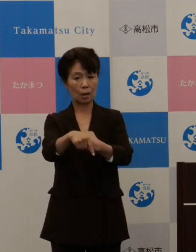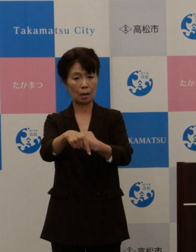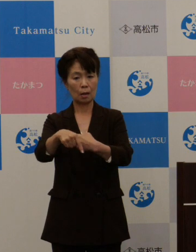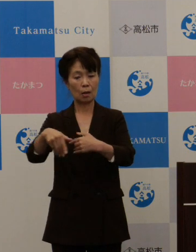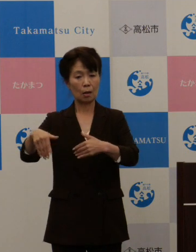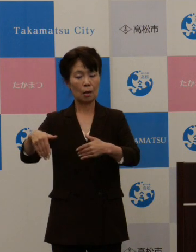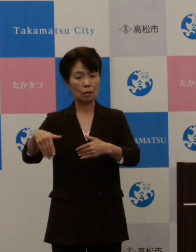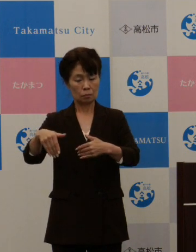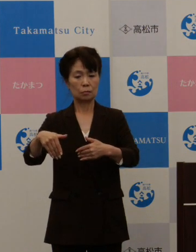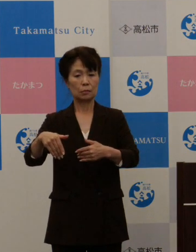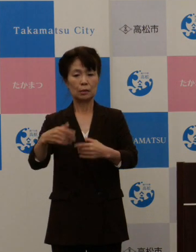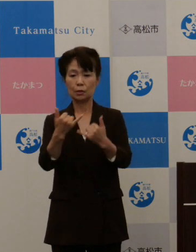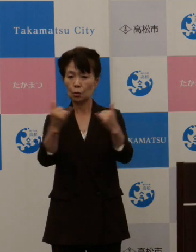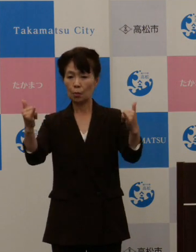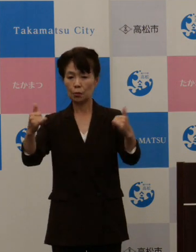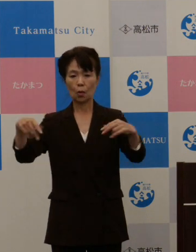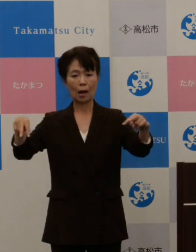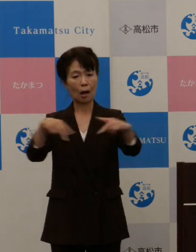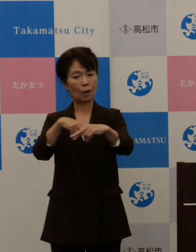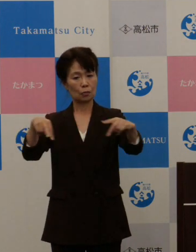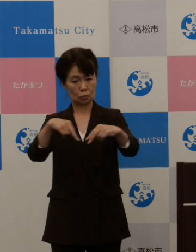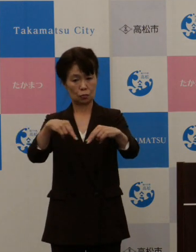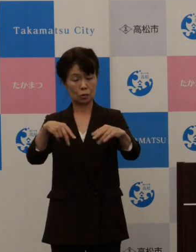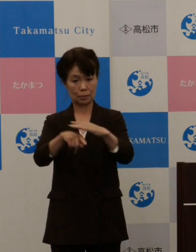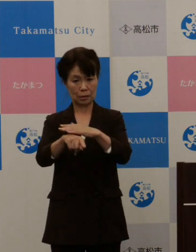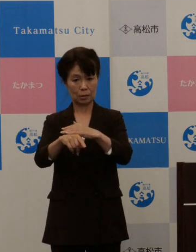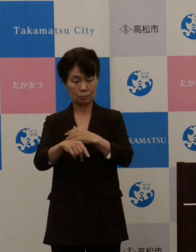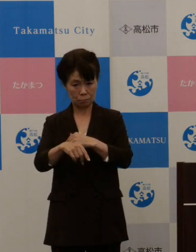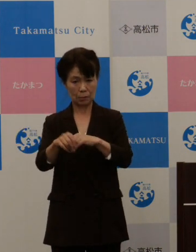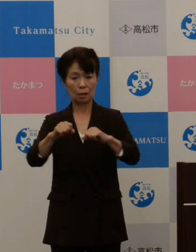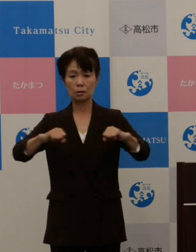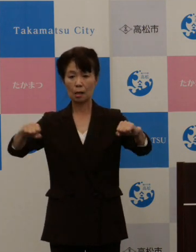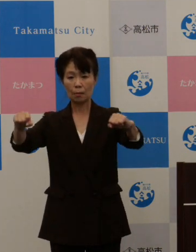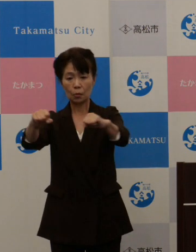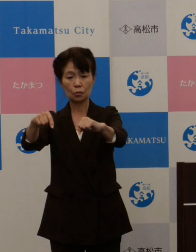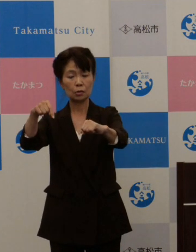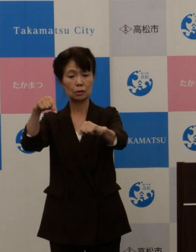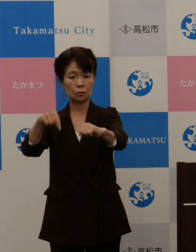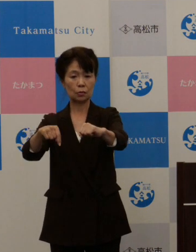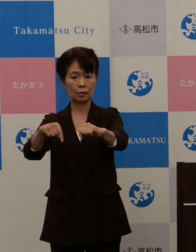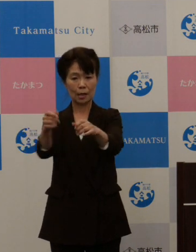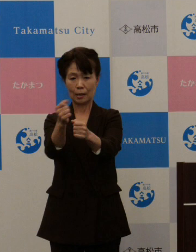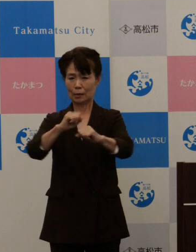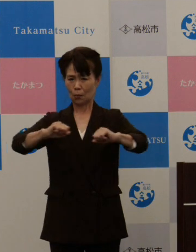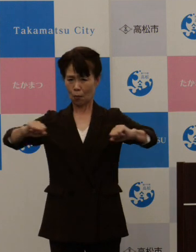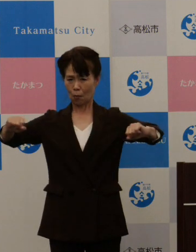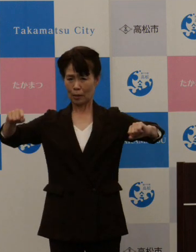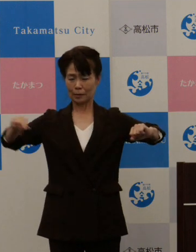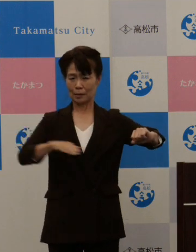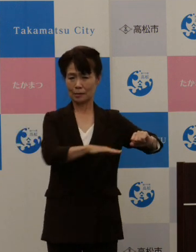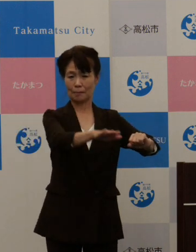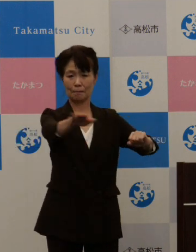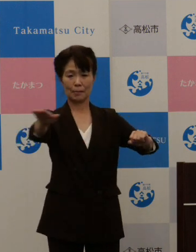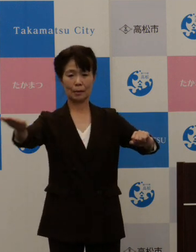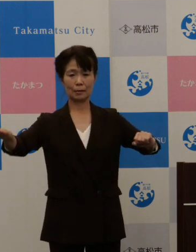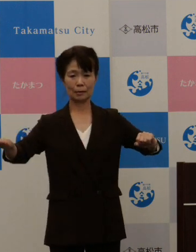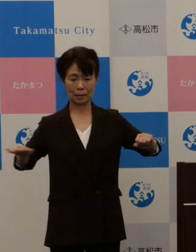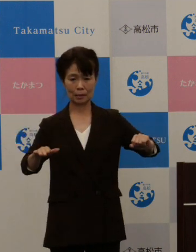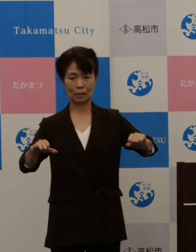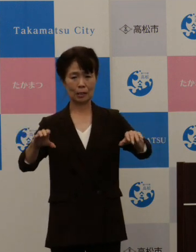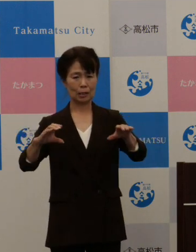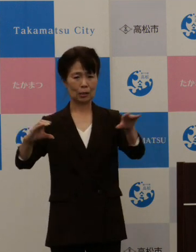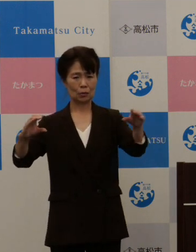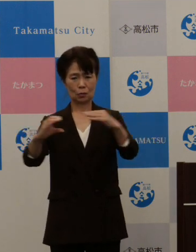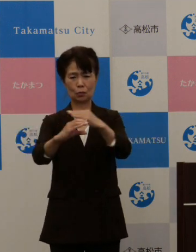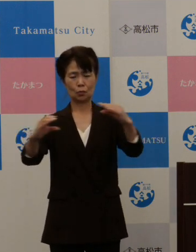道ということでございますが、まあ、当初はそのサンポート地区においてかなり広い範囲で全面的に車を通